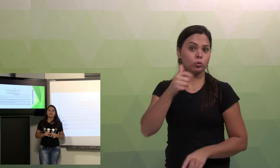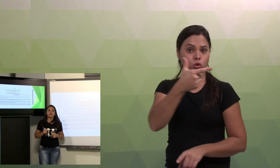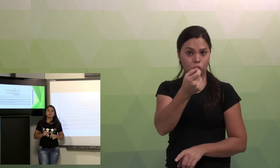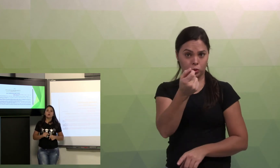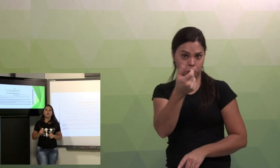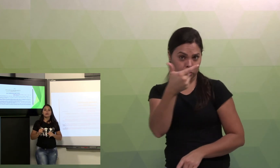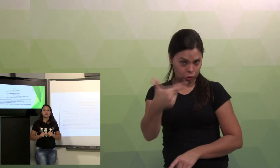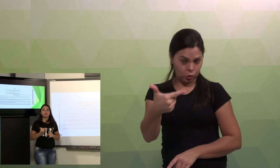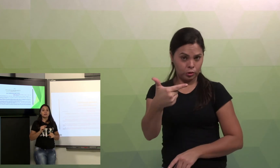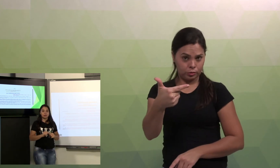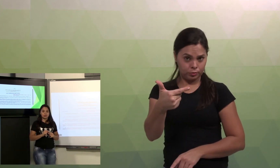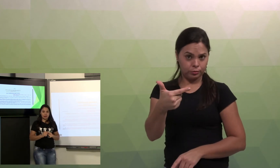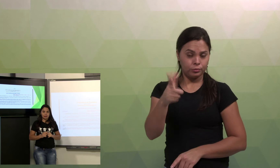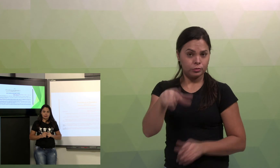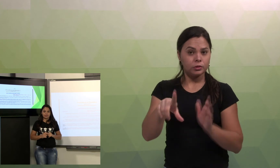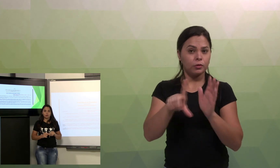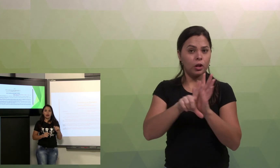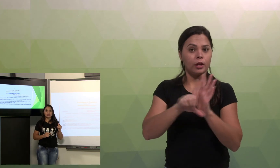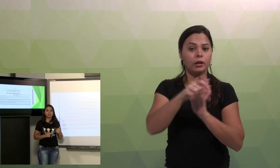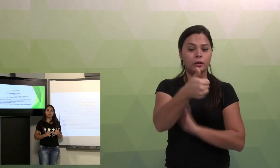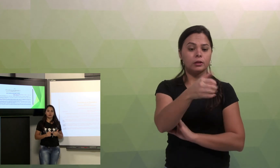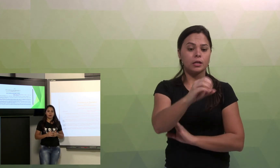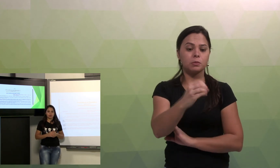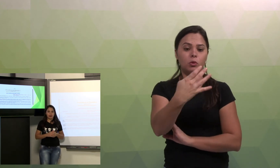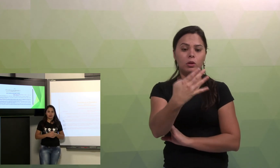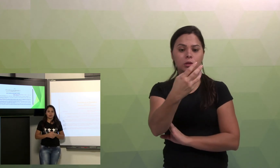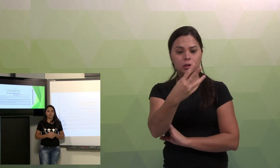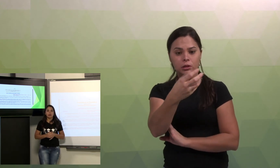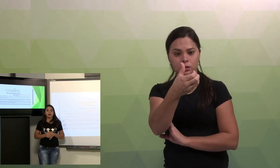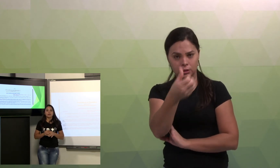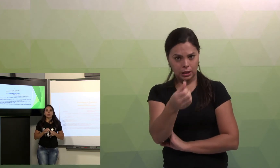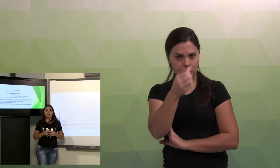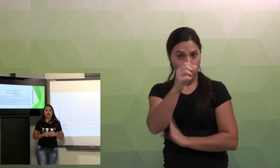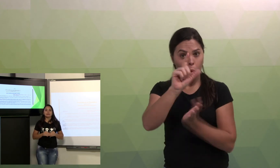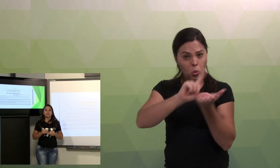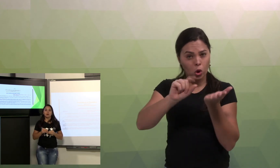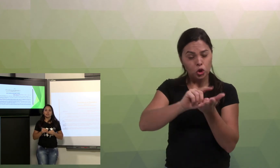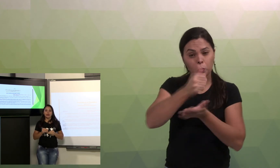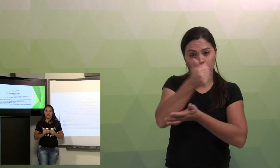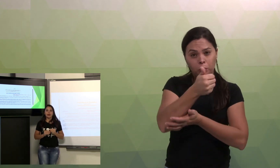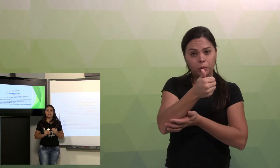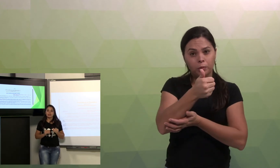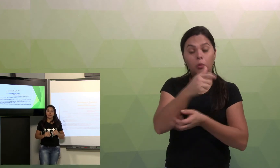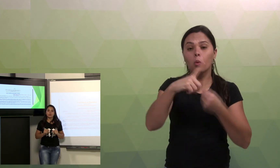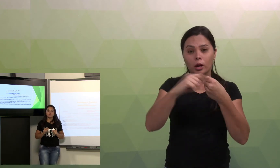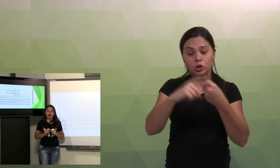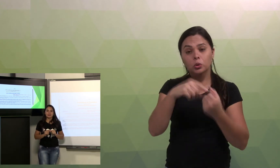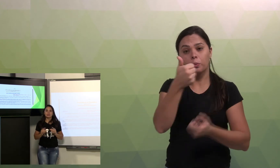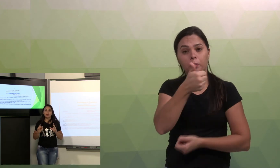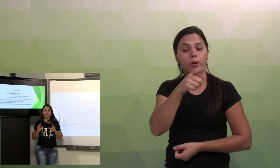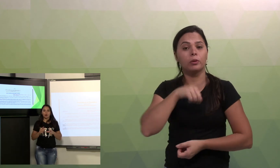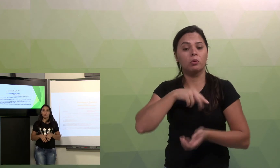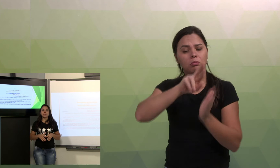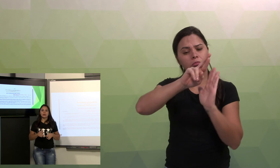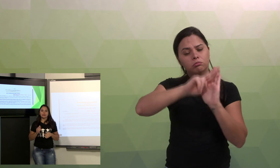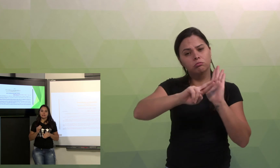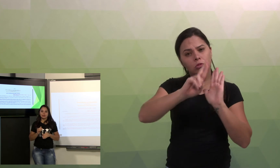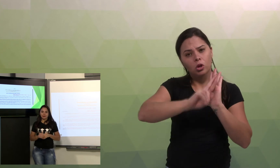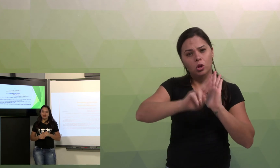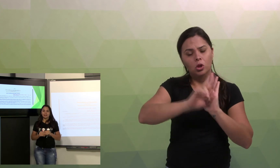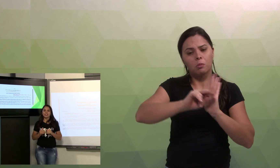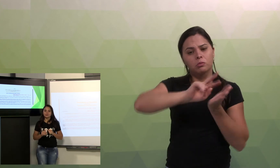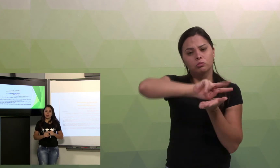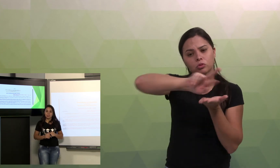regulamentada a Lei 10.436. No artigo 1º desta, estabelece normas gerais e critérios básicos para a promoção